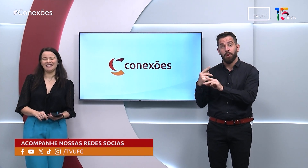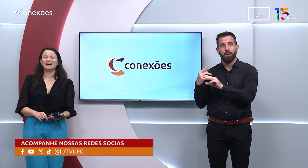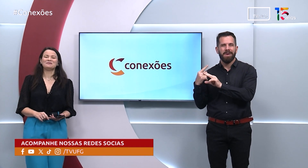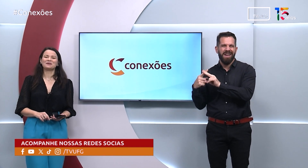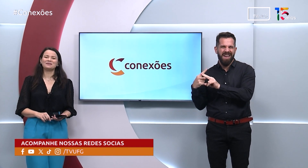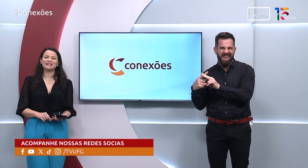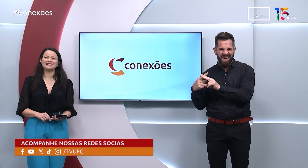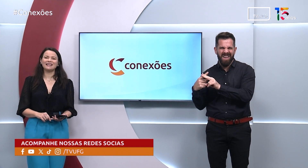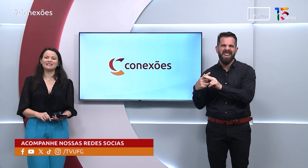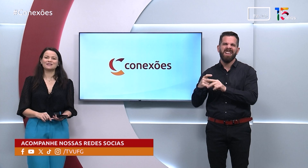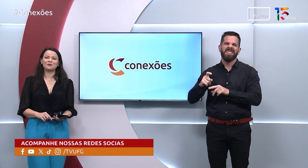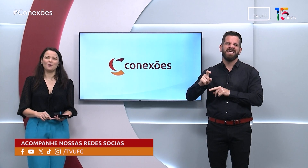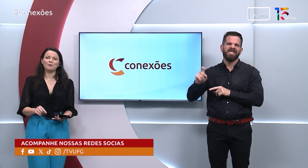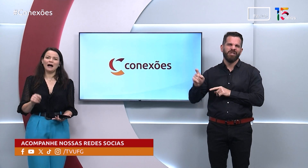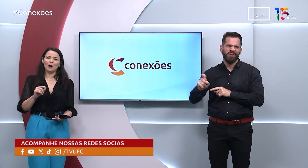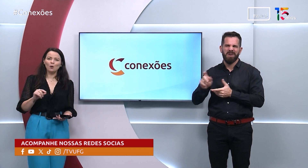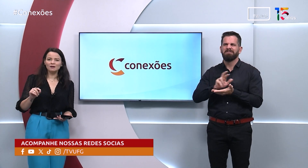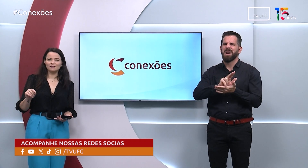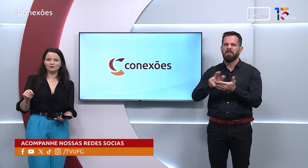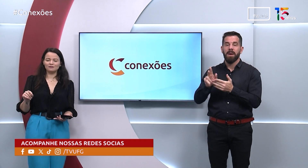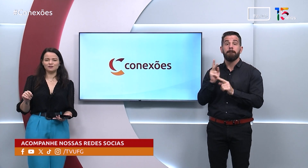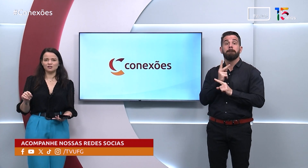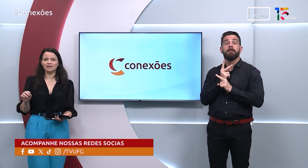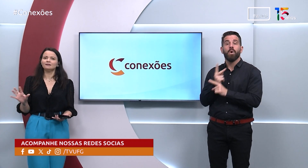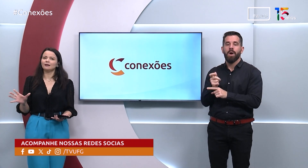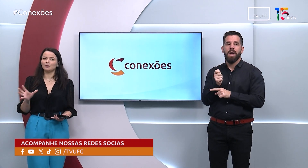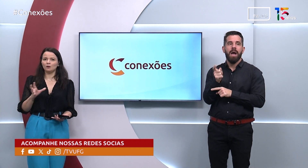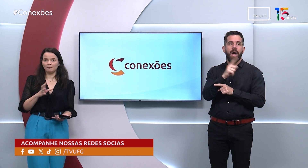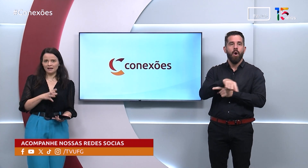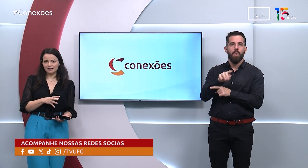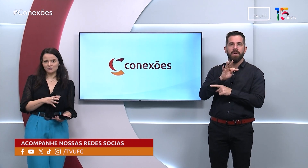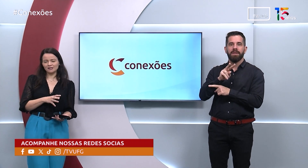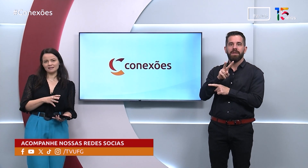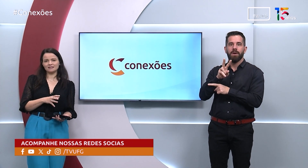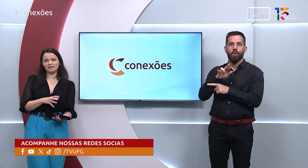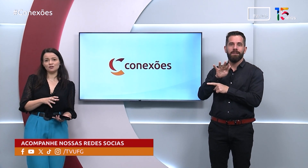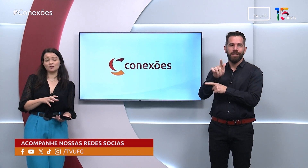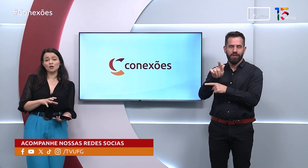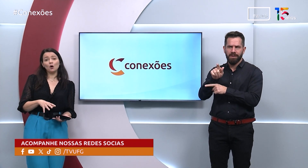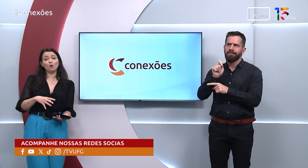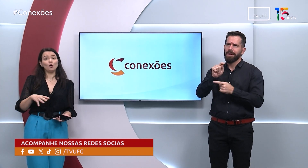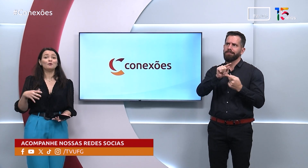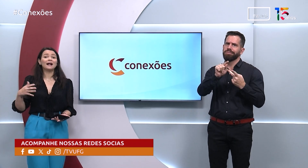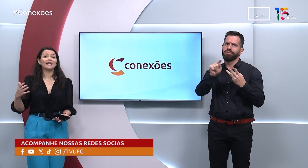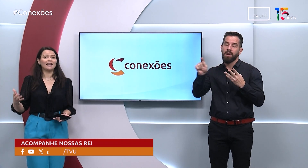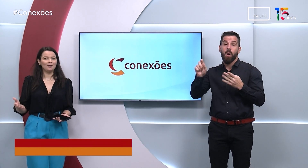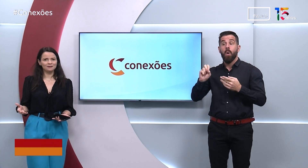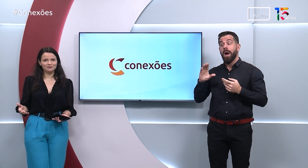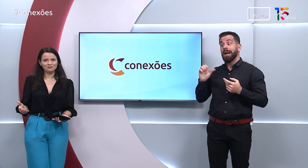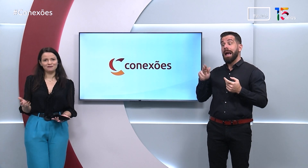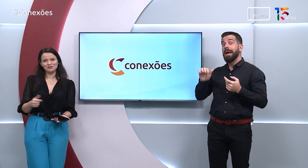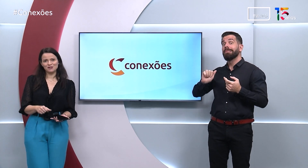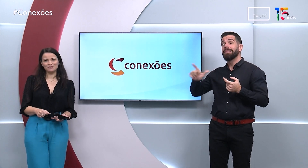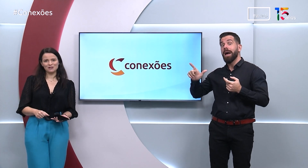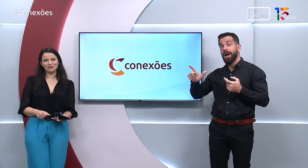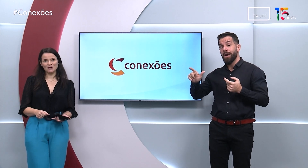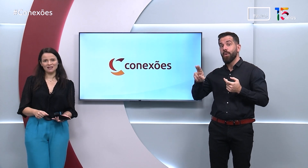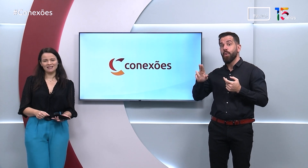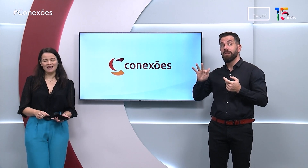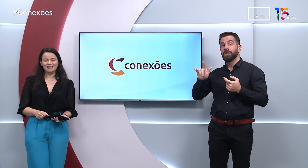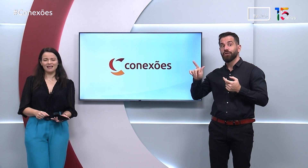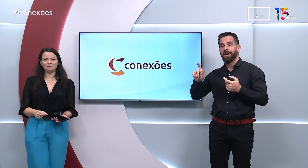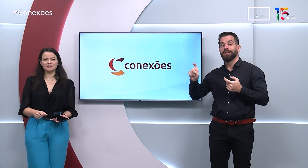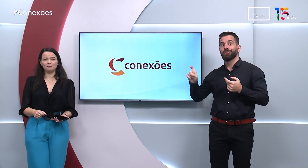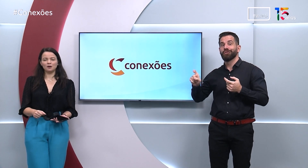TikTok. Procura a gente como @TVUFG na maior parte dessas redes ou como canal TVUFG no